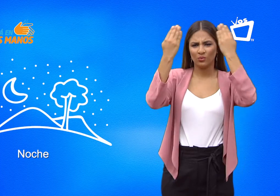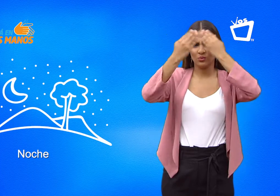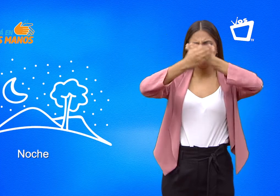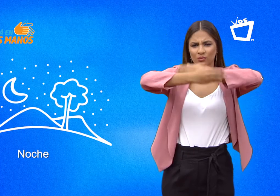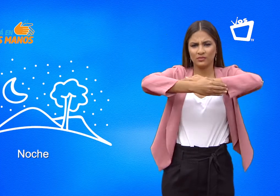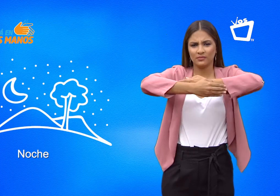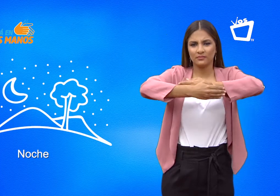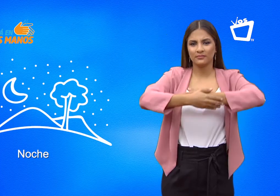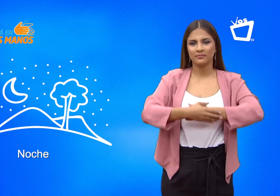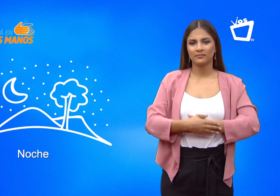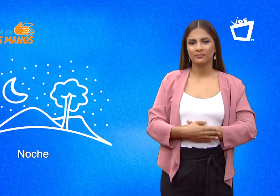Noche.